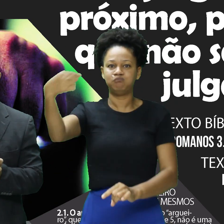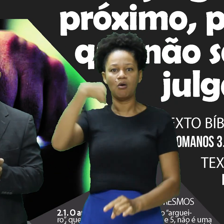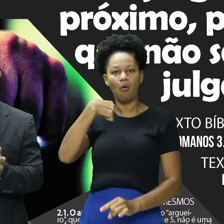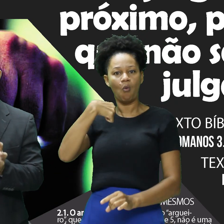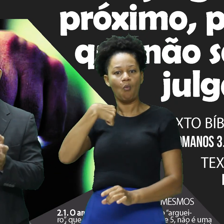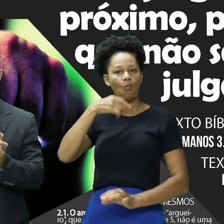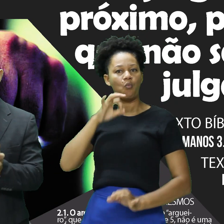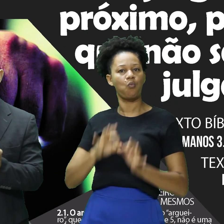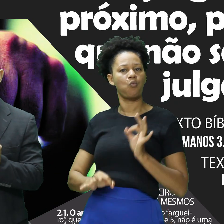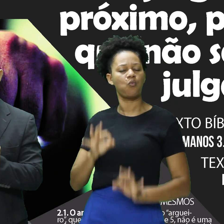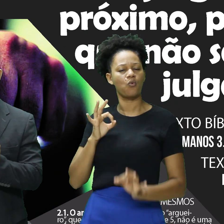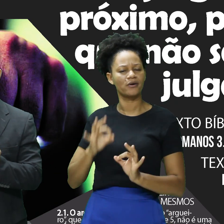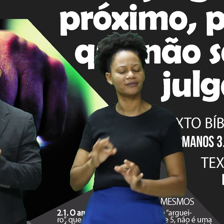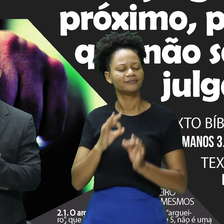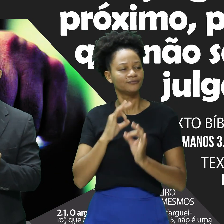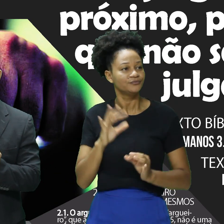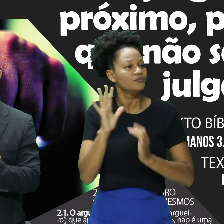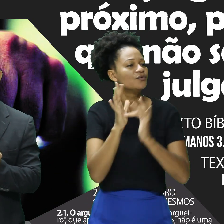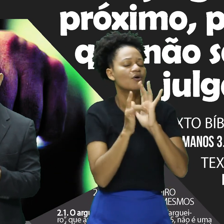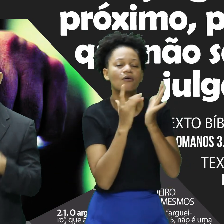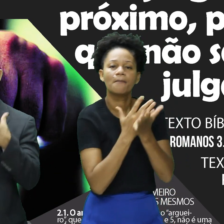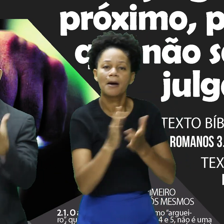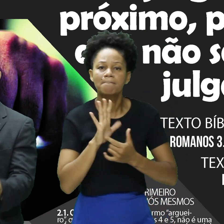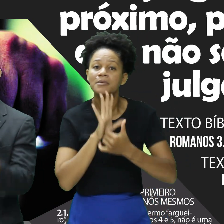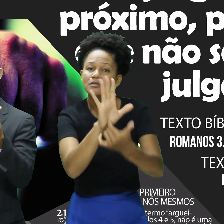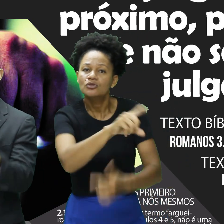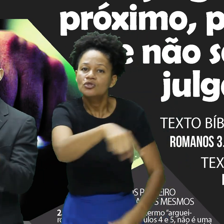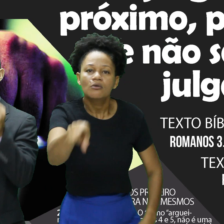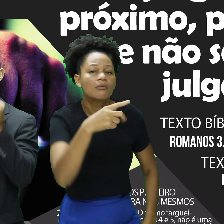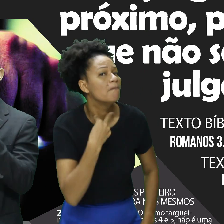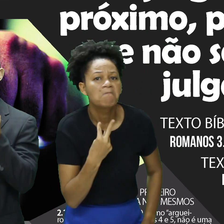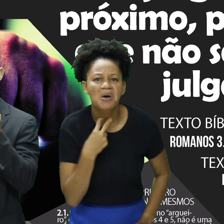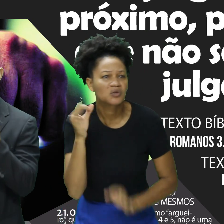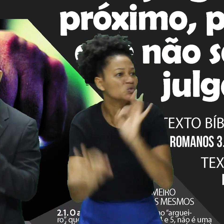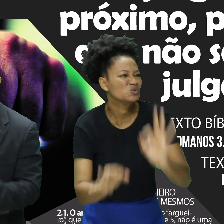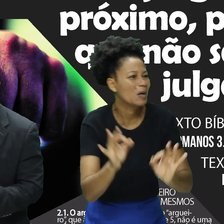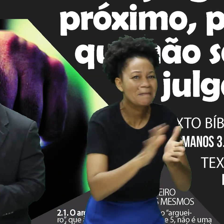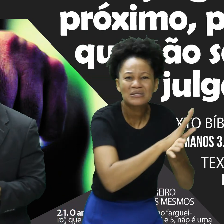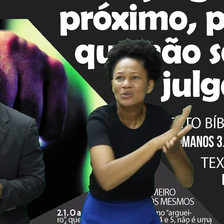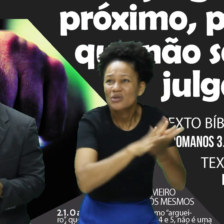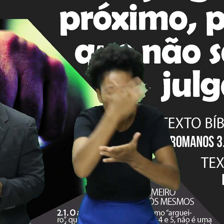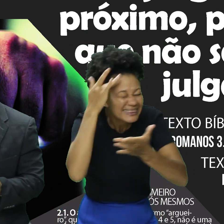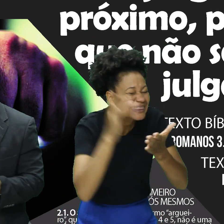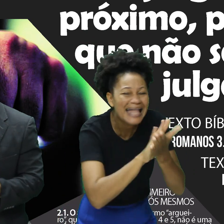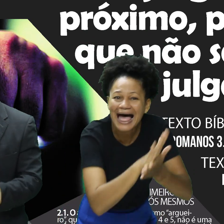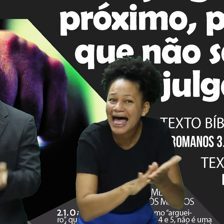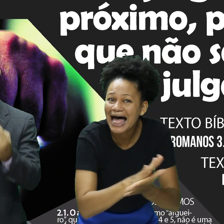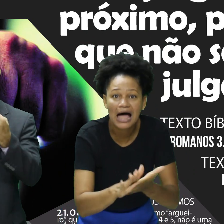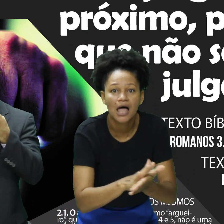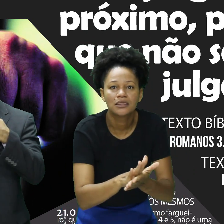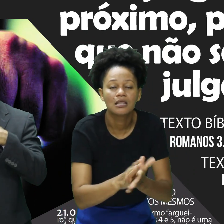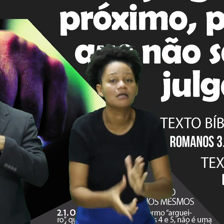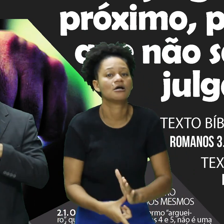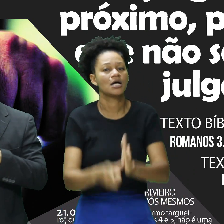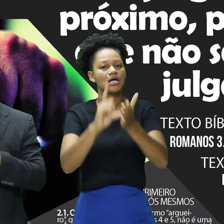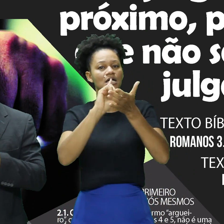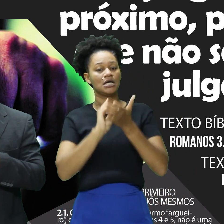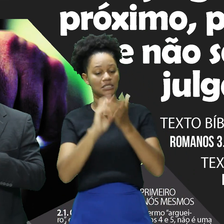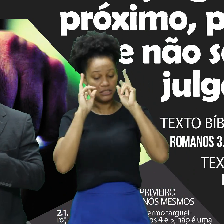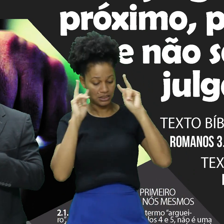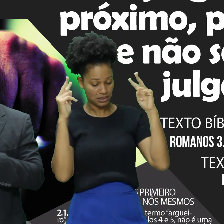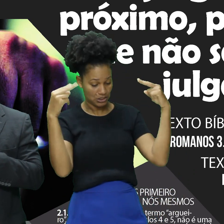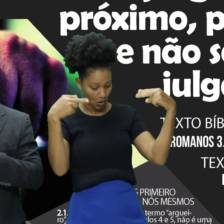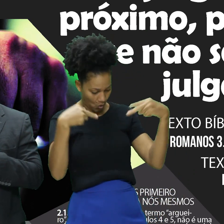texto mostrando para nós que nós não devemos julgar ninguém antes de olhar